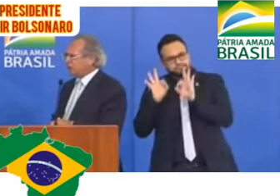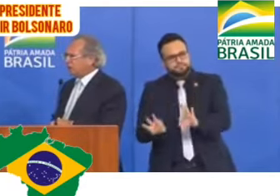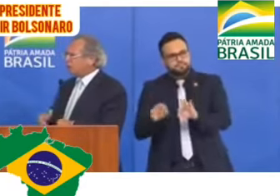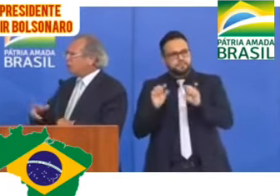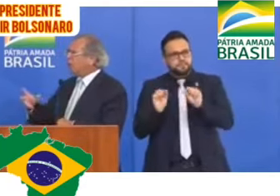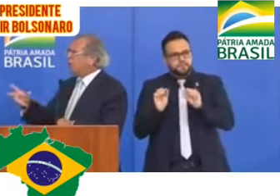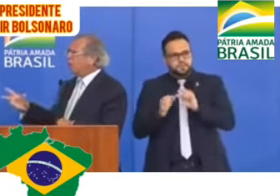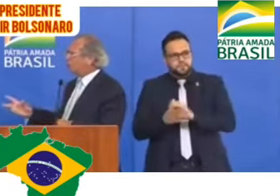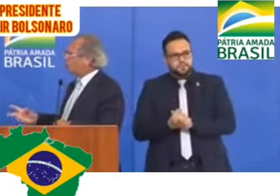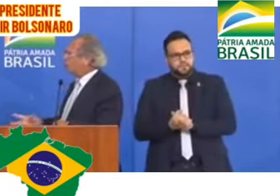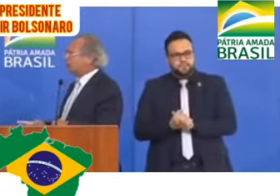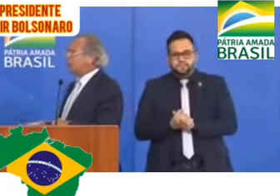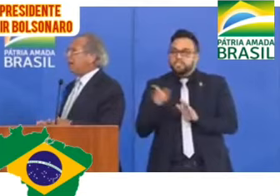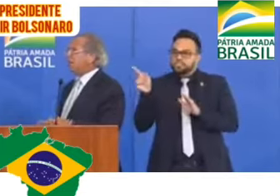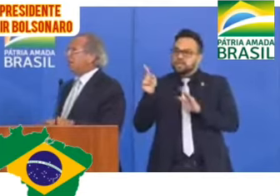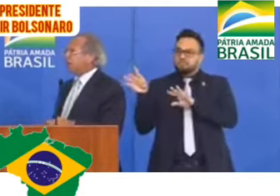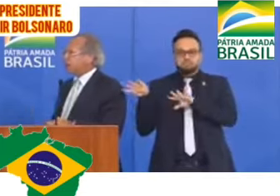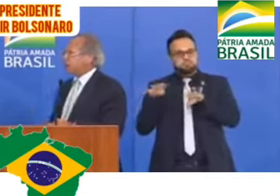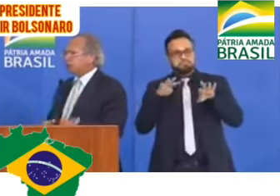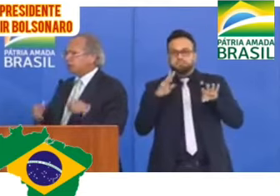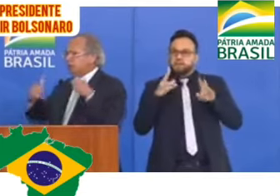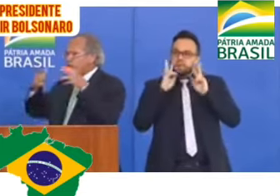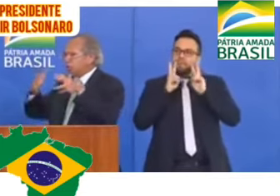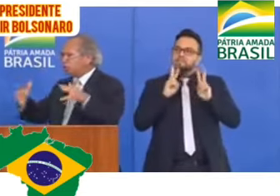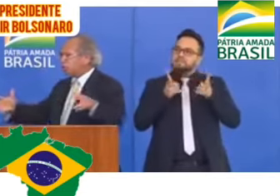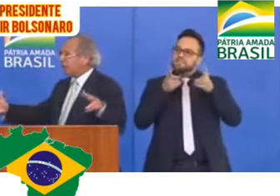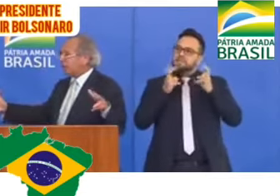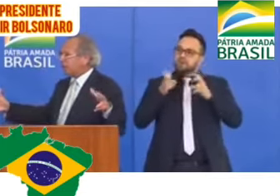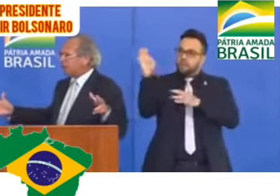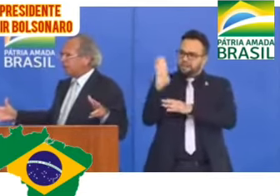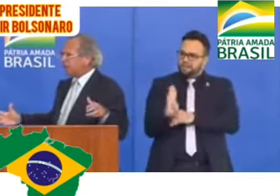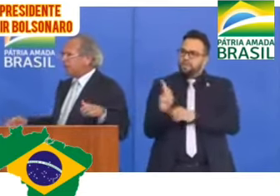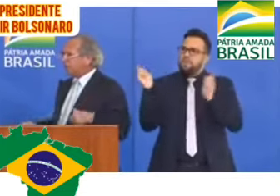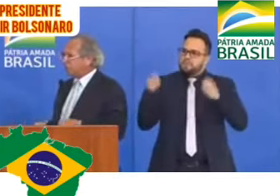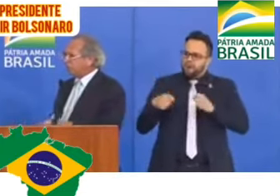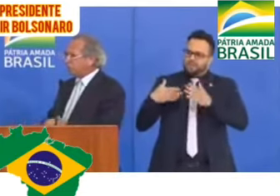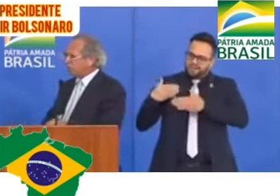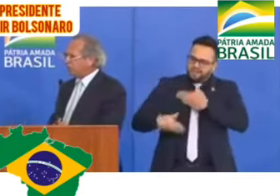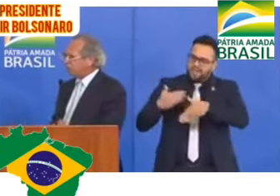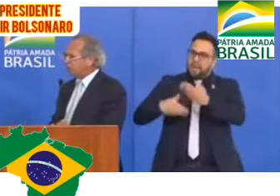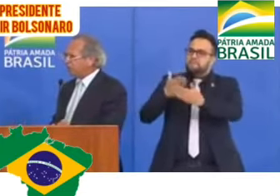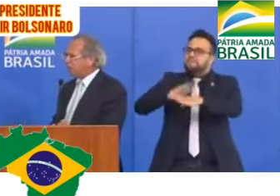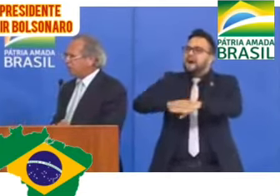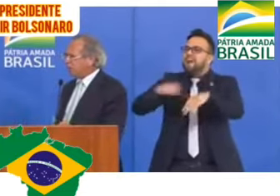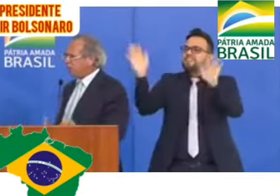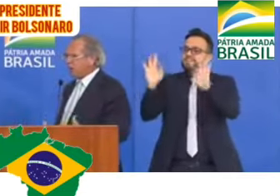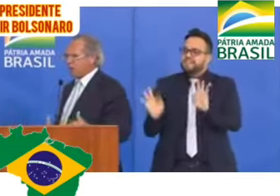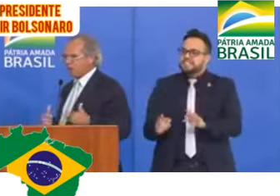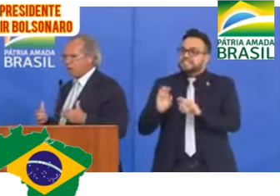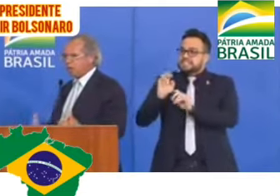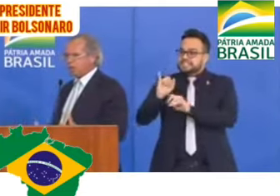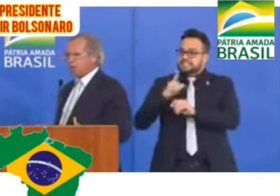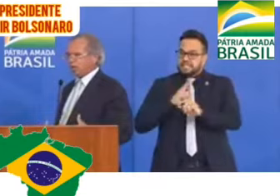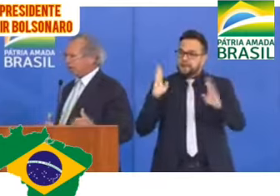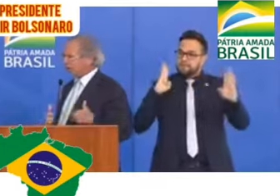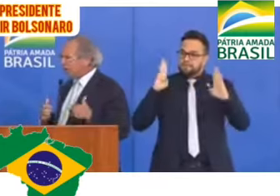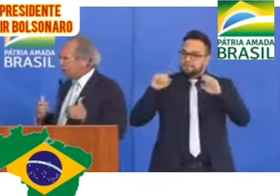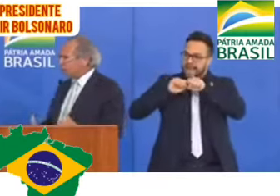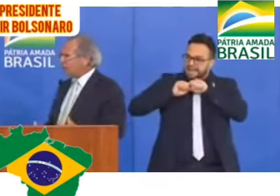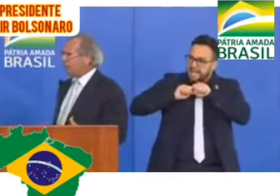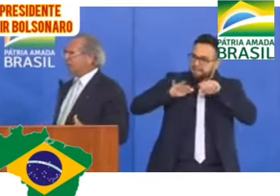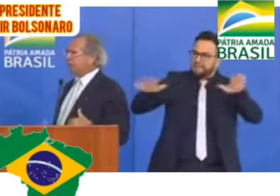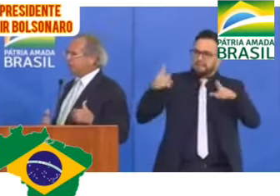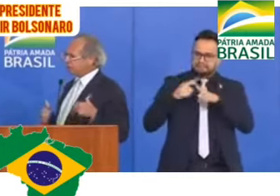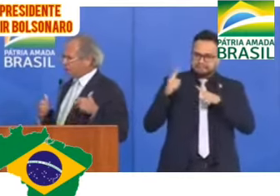planificado, viram como o Brasil pode ser mais feliz quando os recursos descem, mesmo no meio de uma pandemia, como há vigor